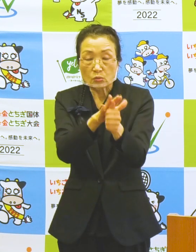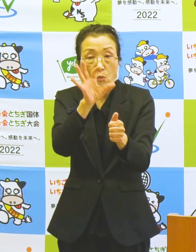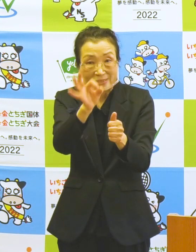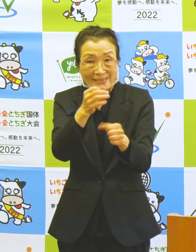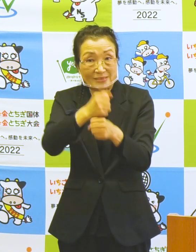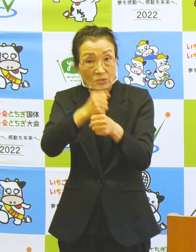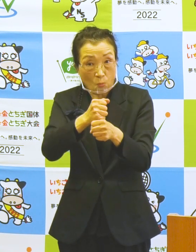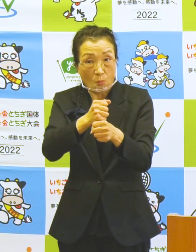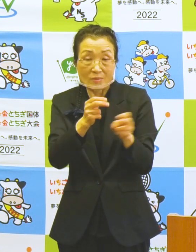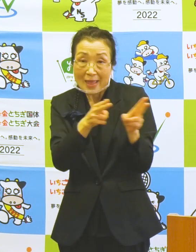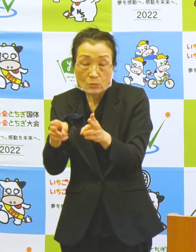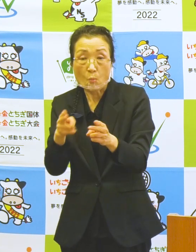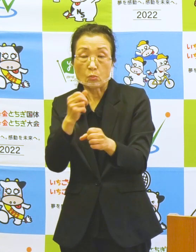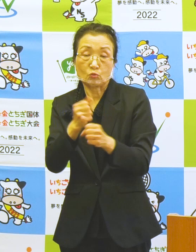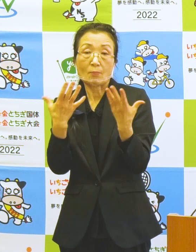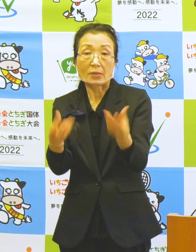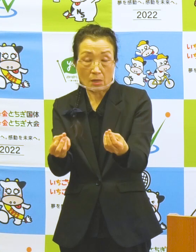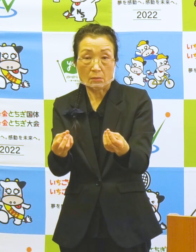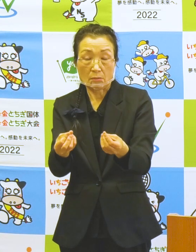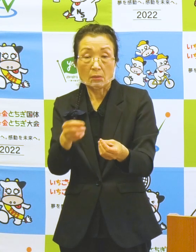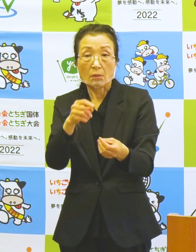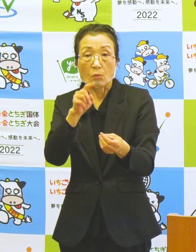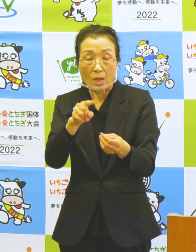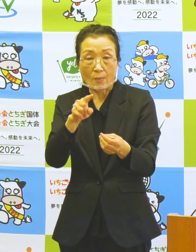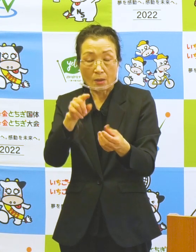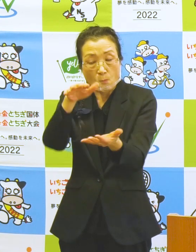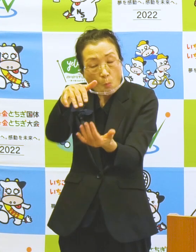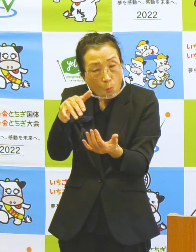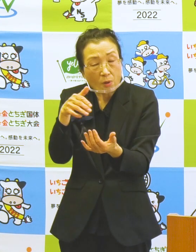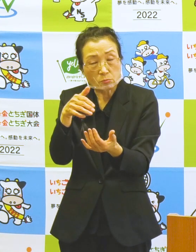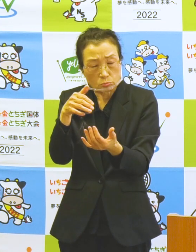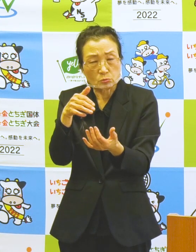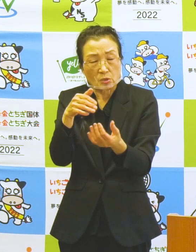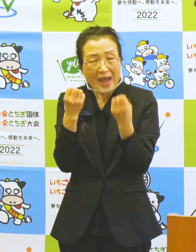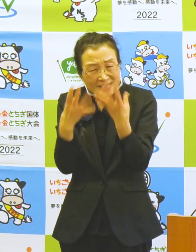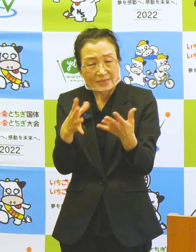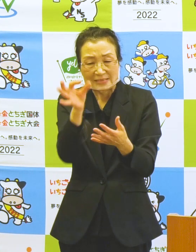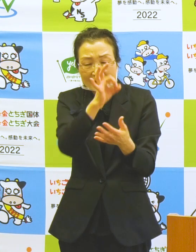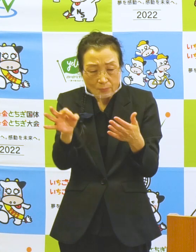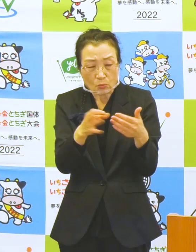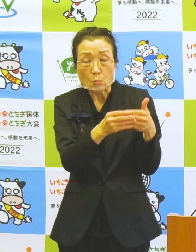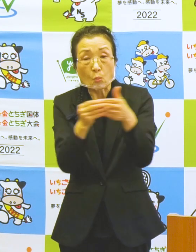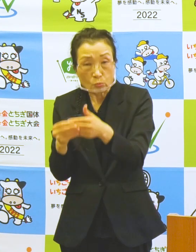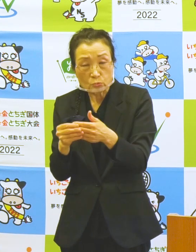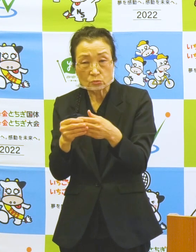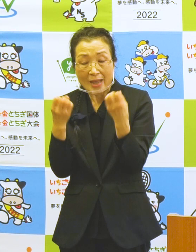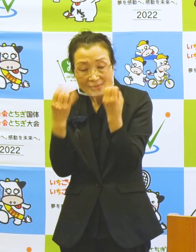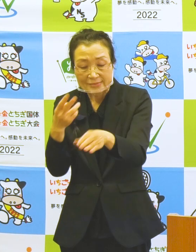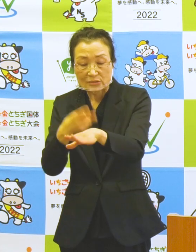。この補助金は収益の高い作物の新規導入や新たな技術の導